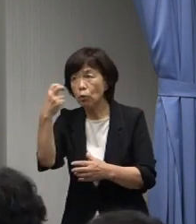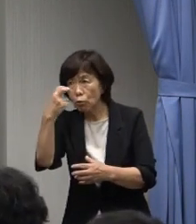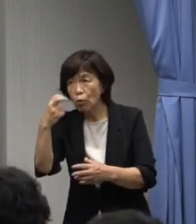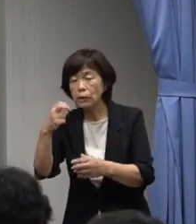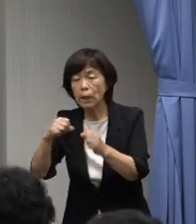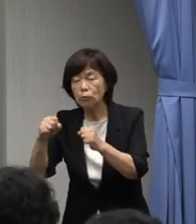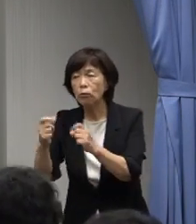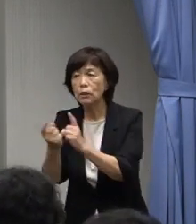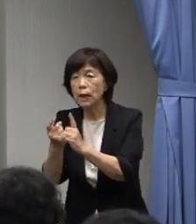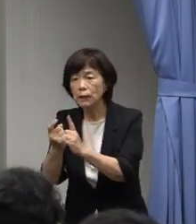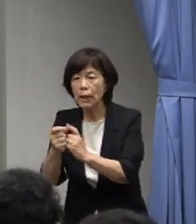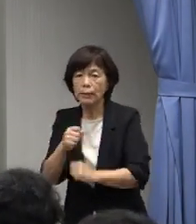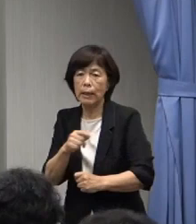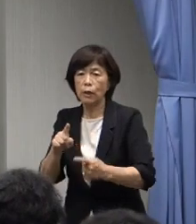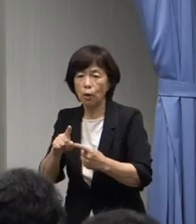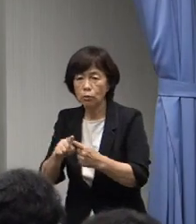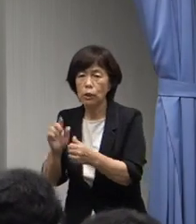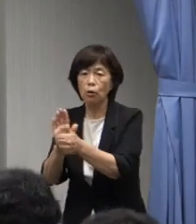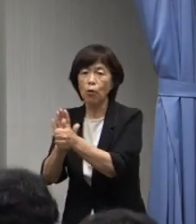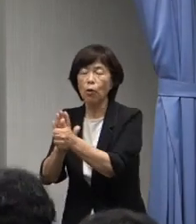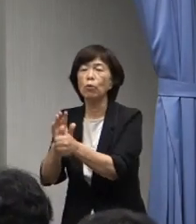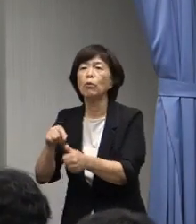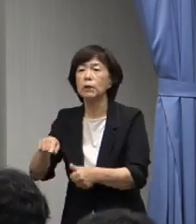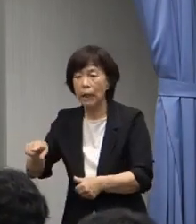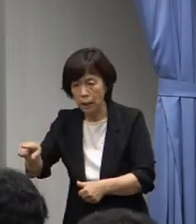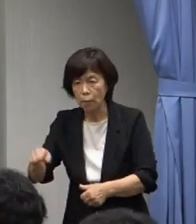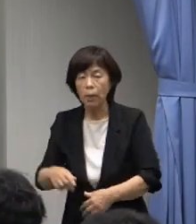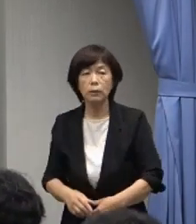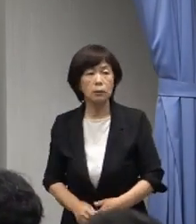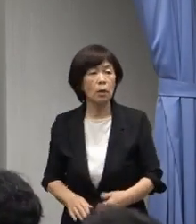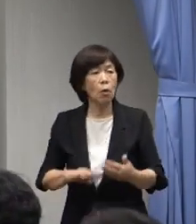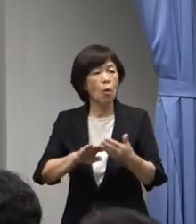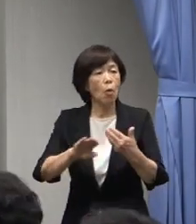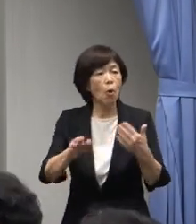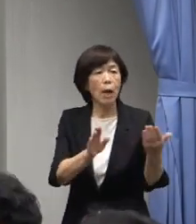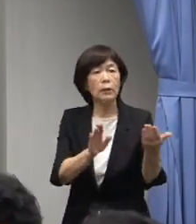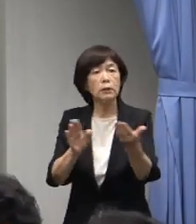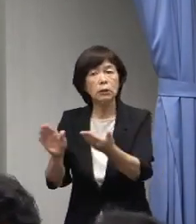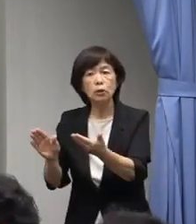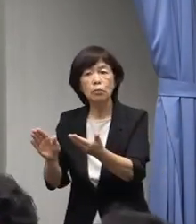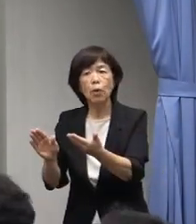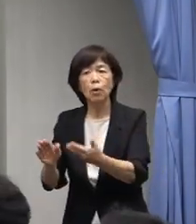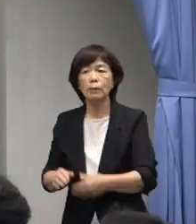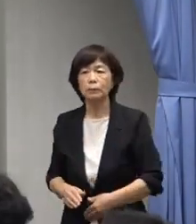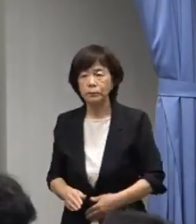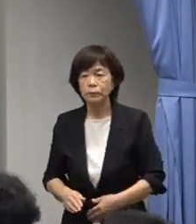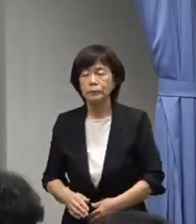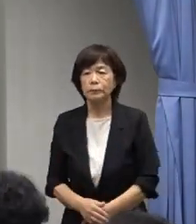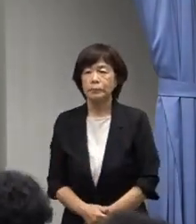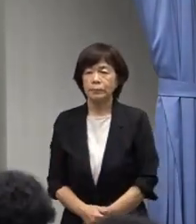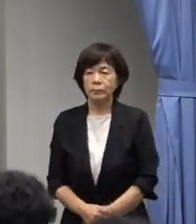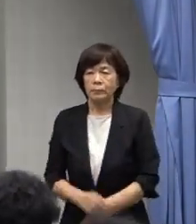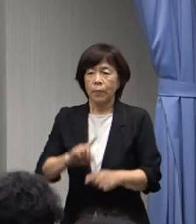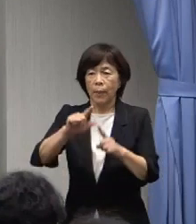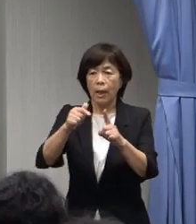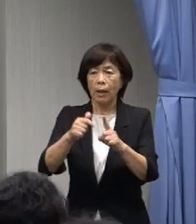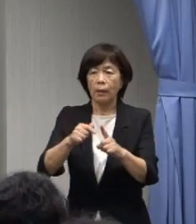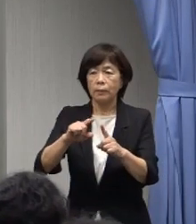。 ありがとうございました 。何ご質問は。ABCさん。